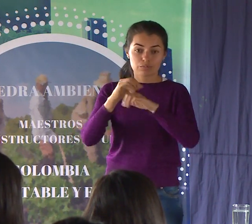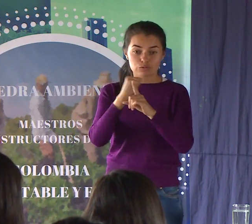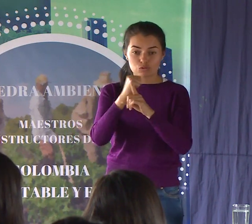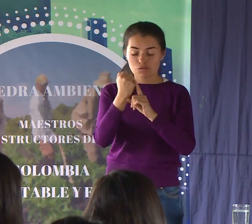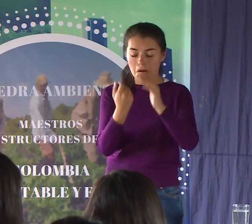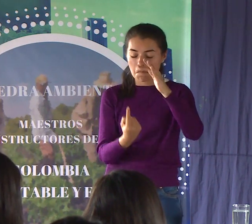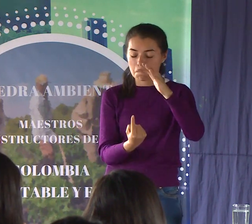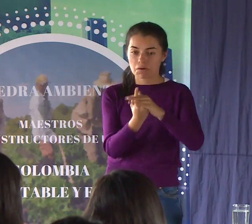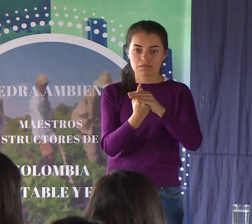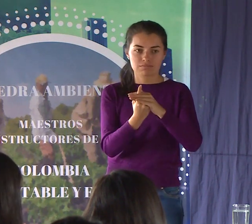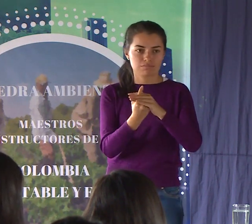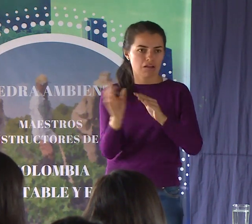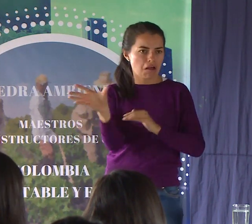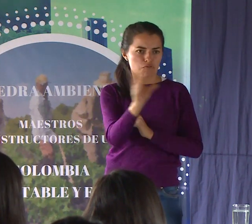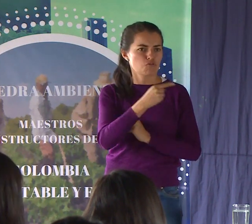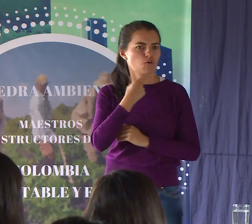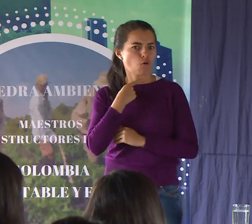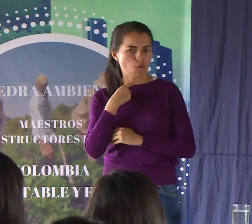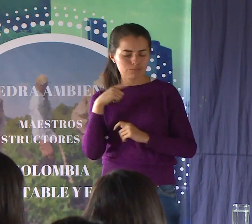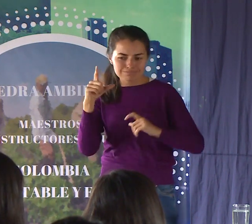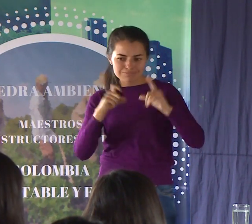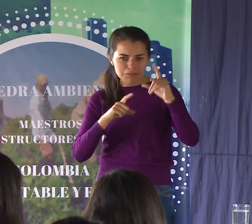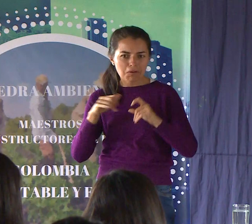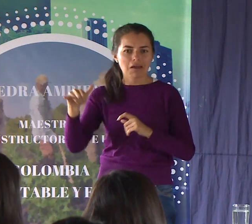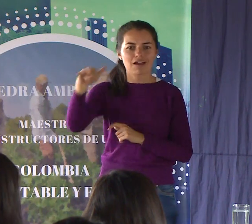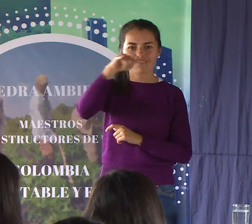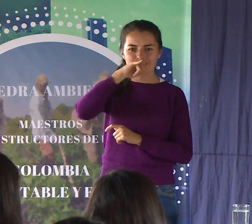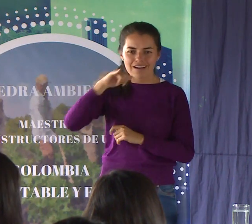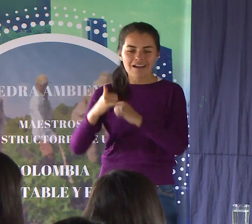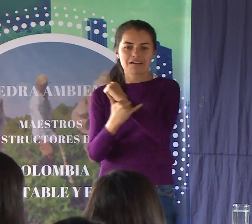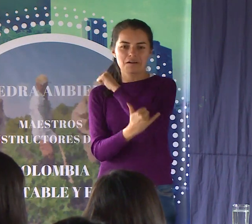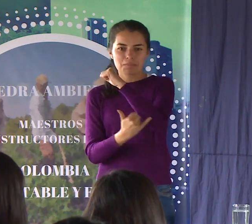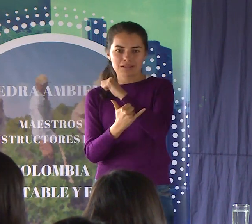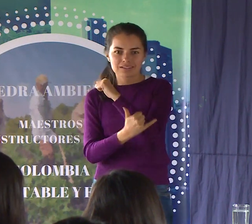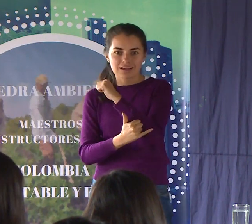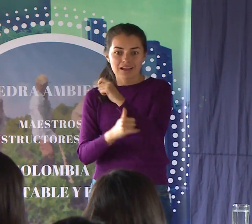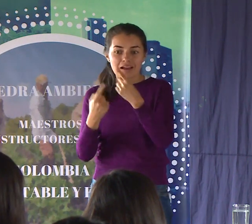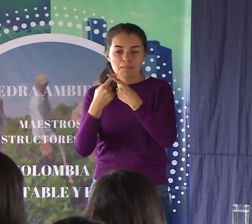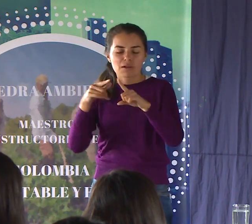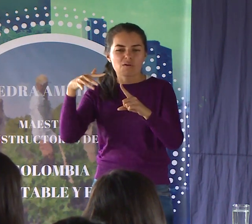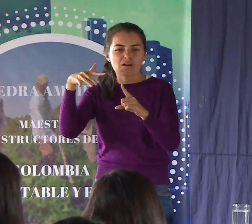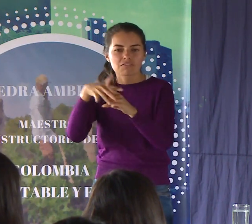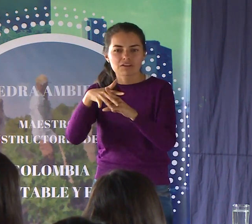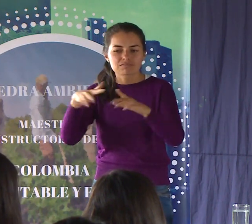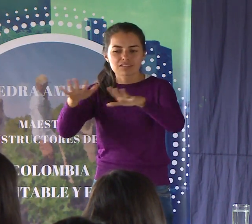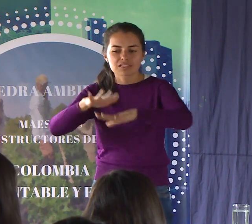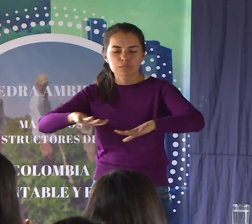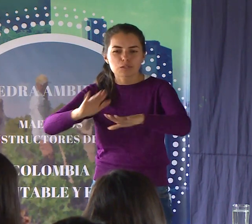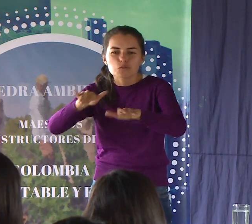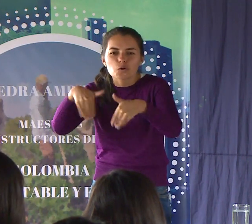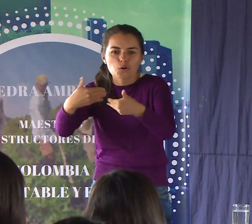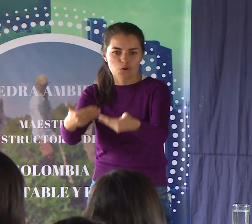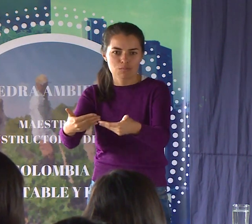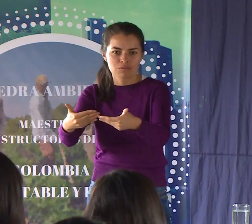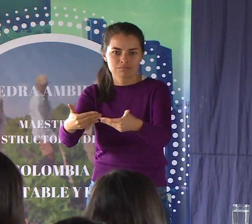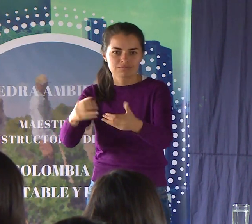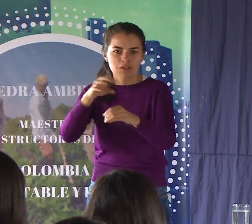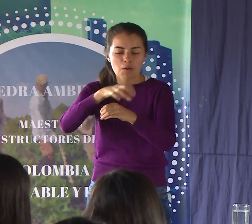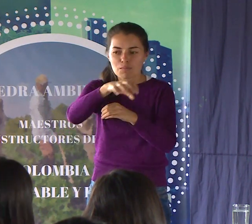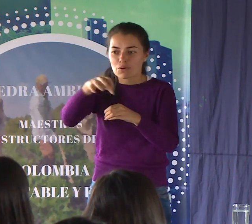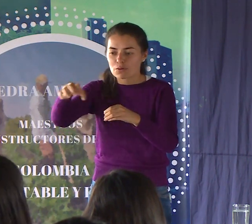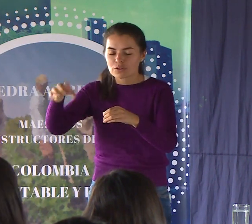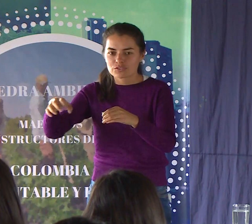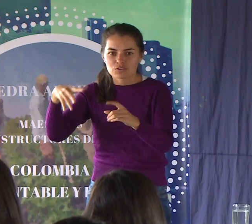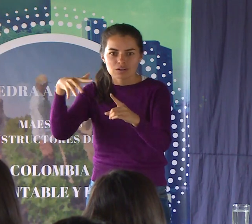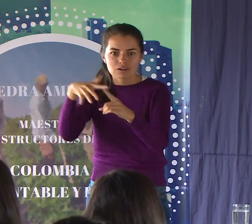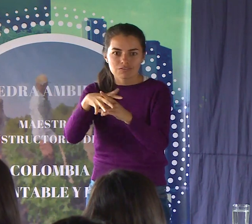muchos nos gusta, pero que está haciendo que los territorios hoy en día se vean empobrecidos y que las poblaciones tengan